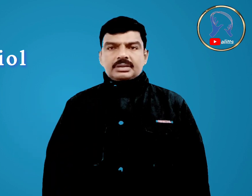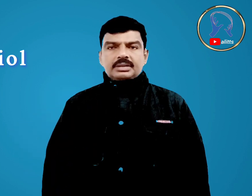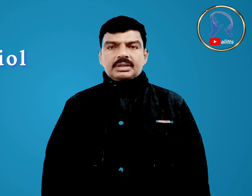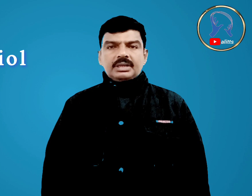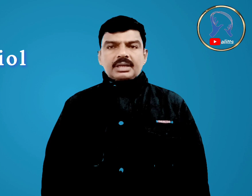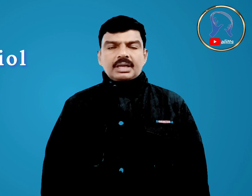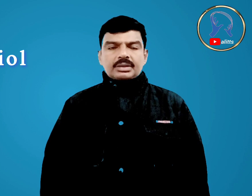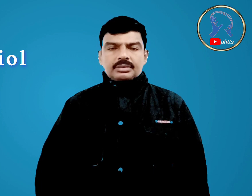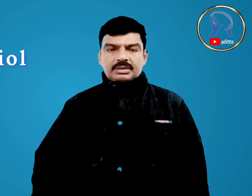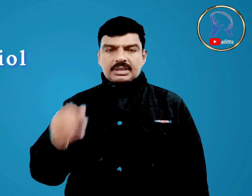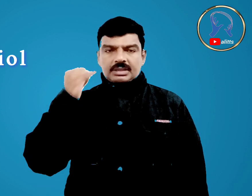दवाई। नीला थोथा।